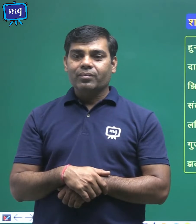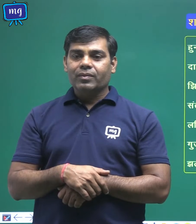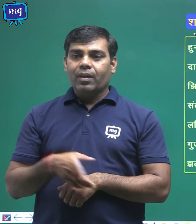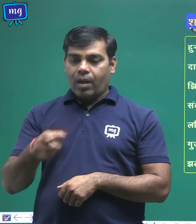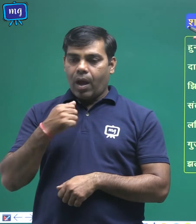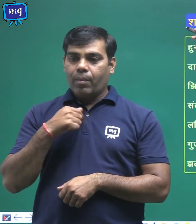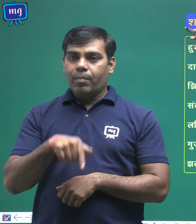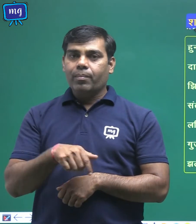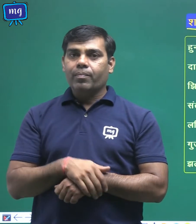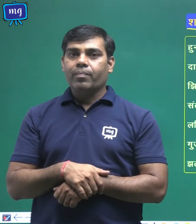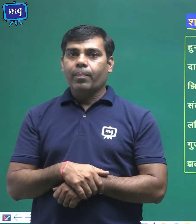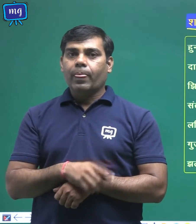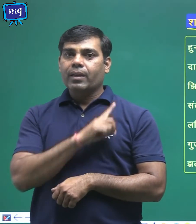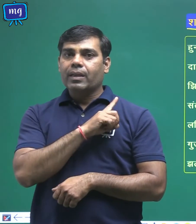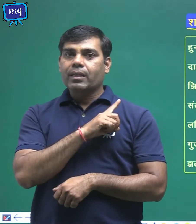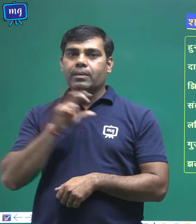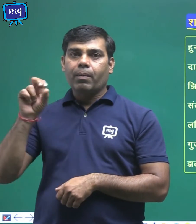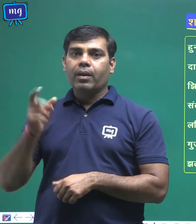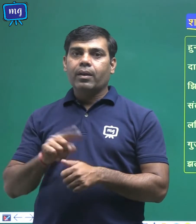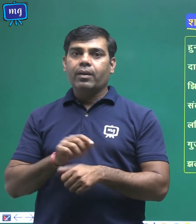अब हम इस पाठ का